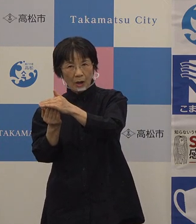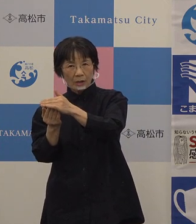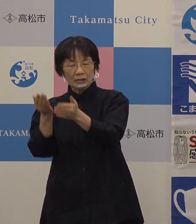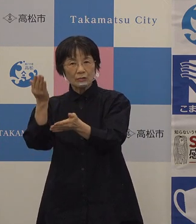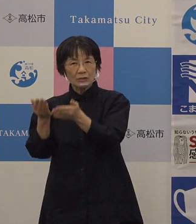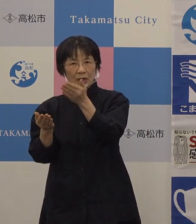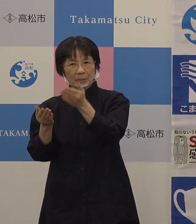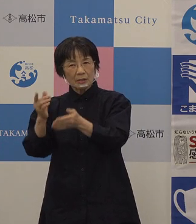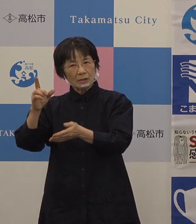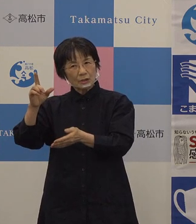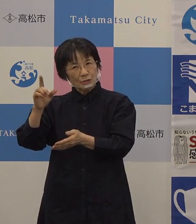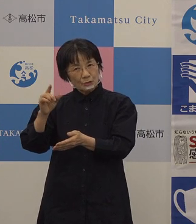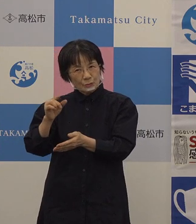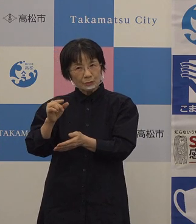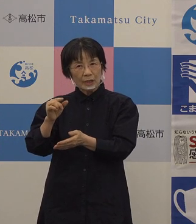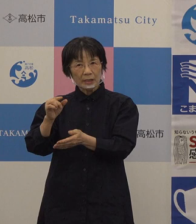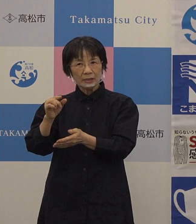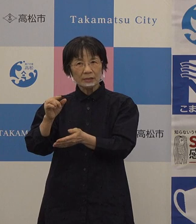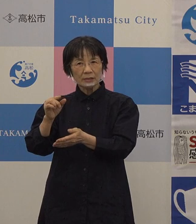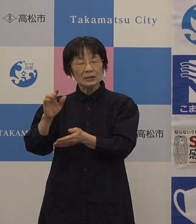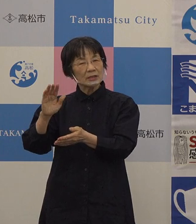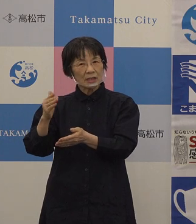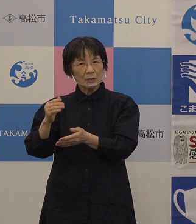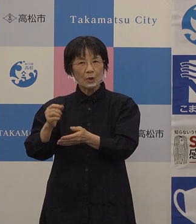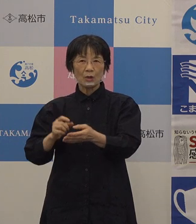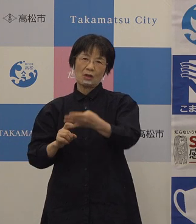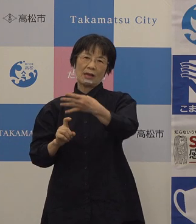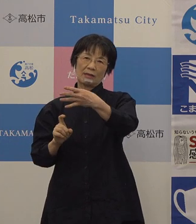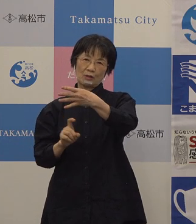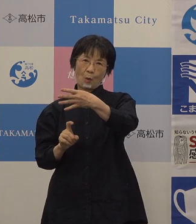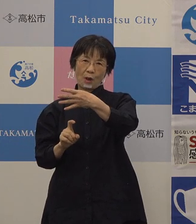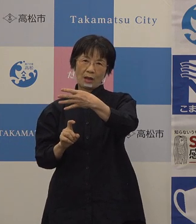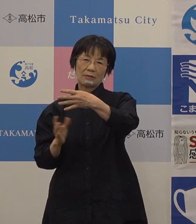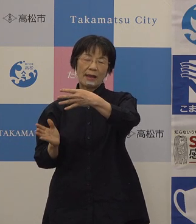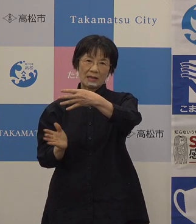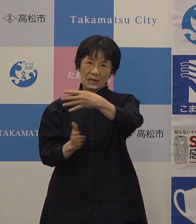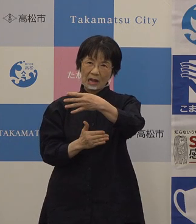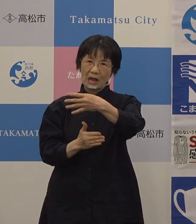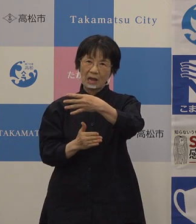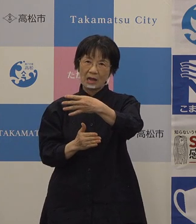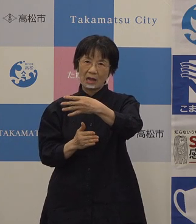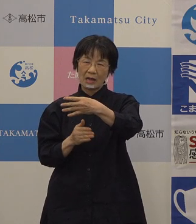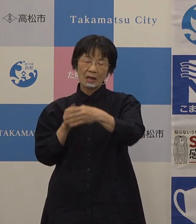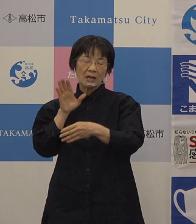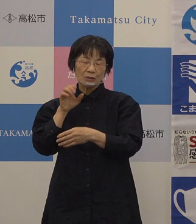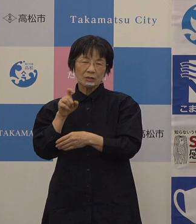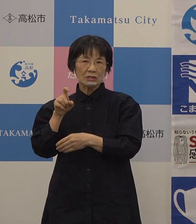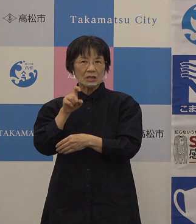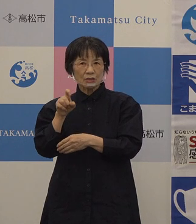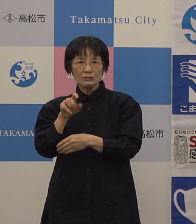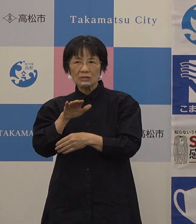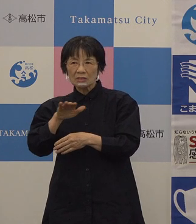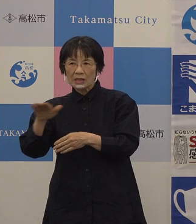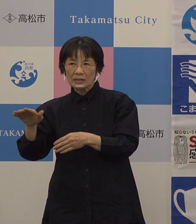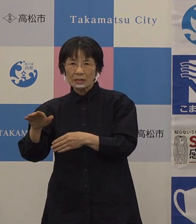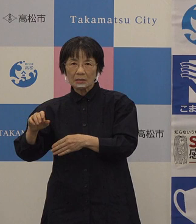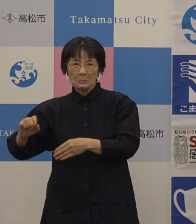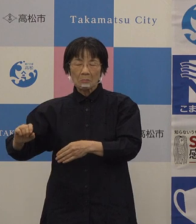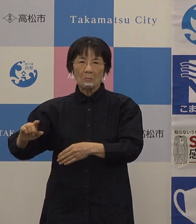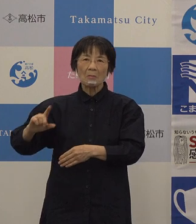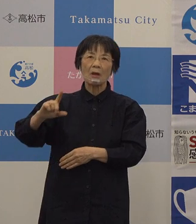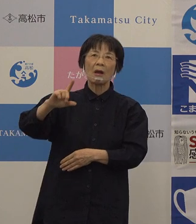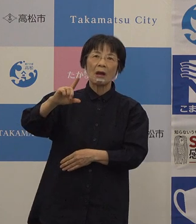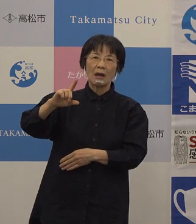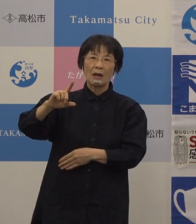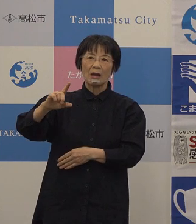は言えますけれども4月の10日ぐらいから10歳代が非常にこう伸びてき